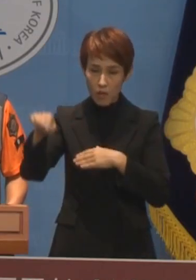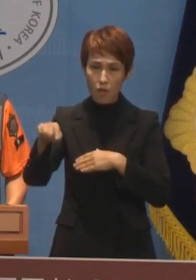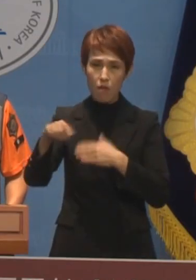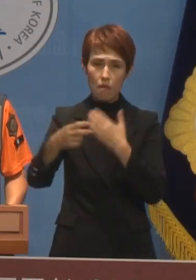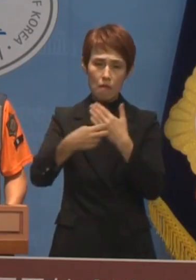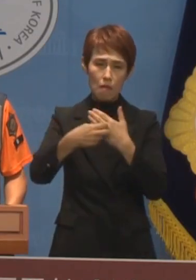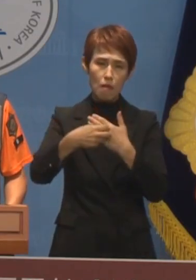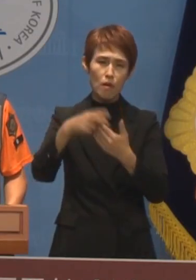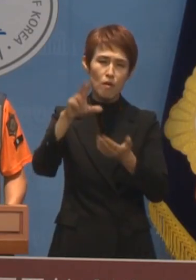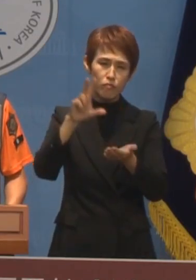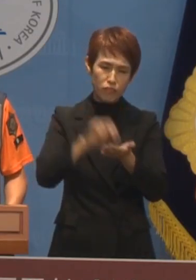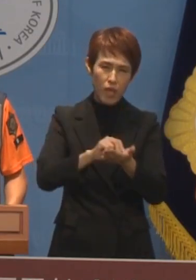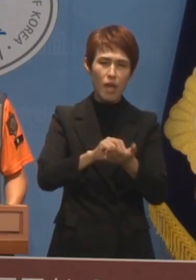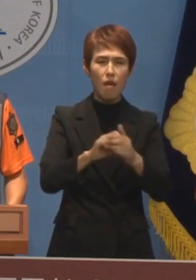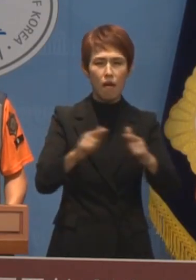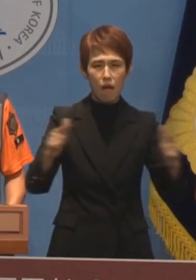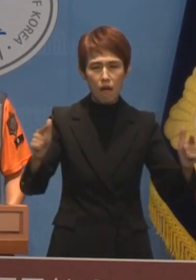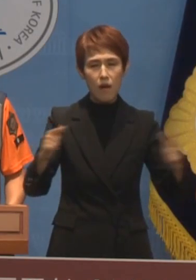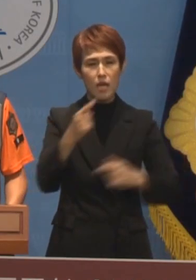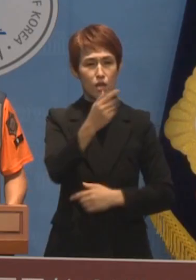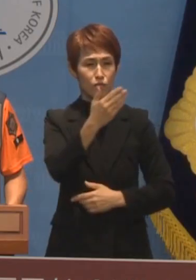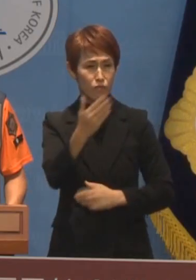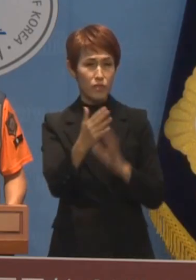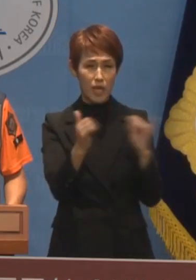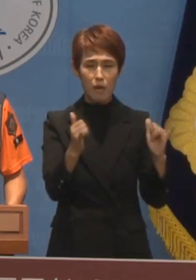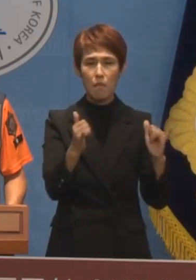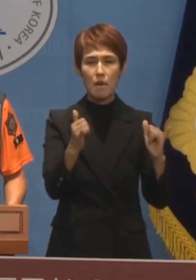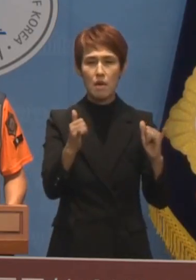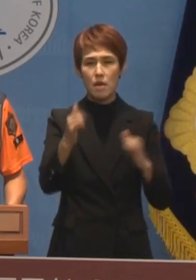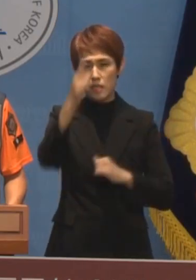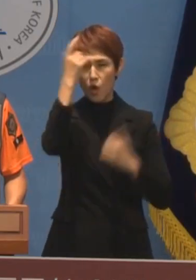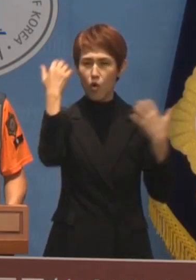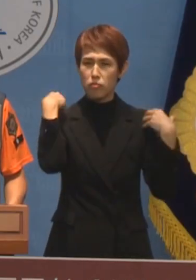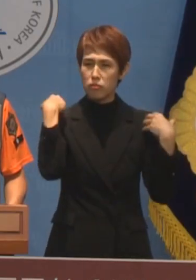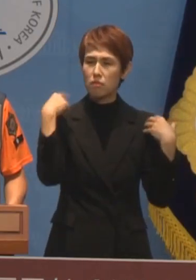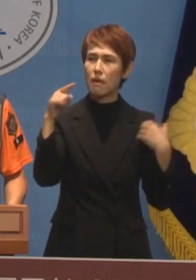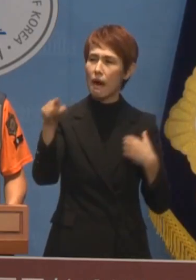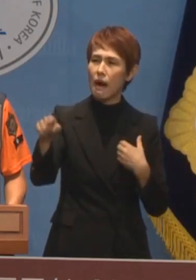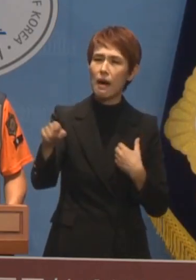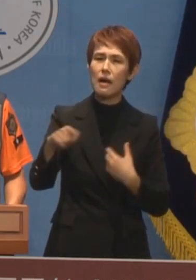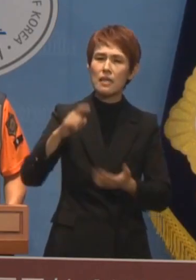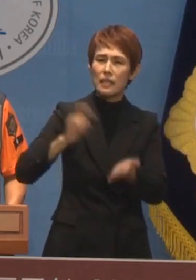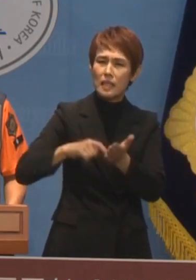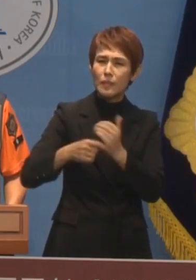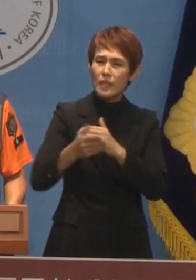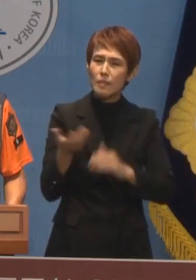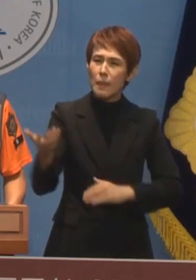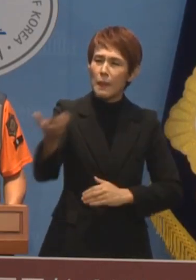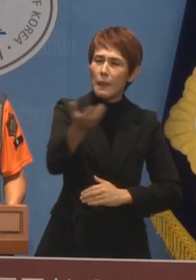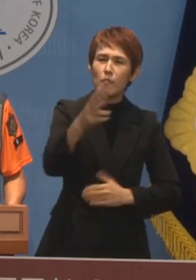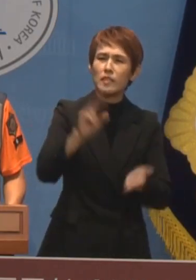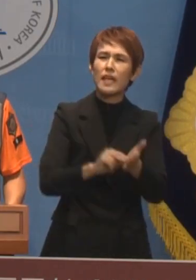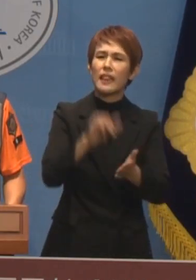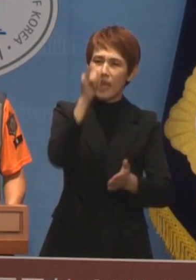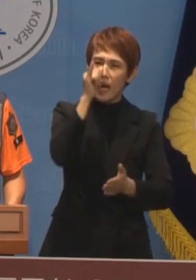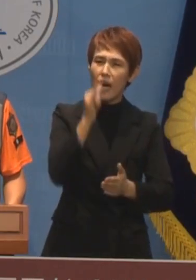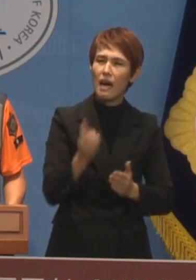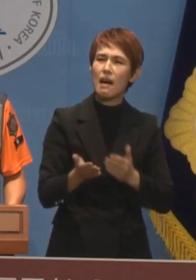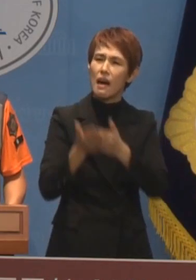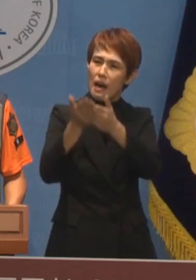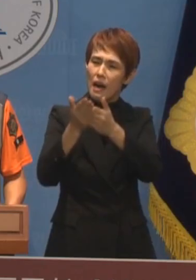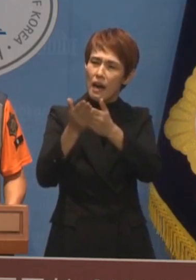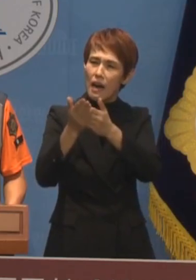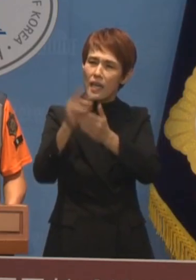속에 지쳐가는 구급대원들이 정부를 상대로 응급실 뺑뺑이 대책 마련 기자회견을 하였다.